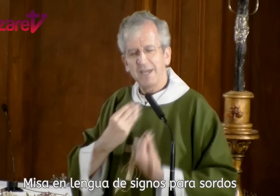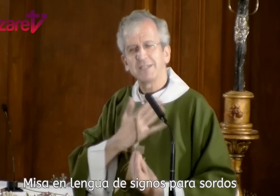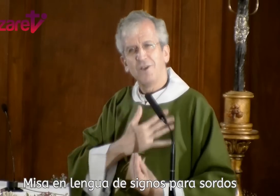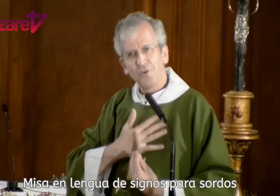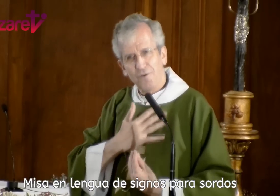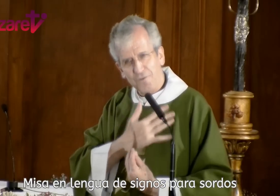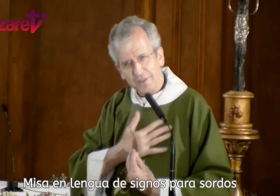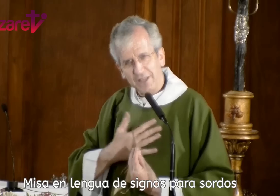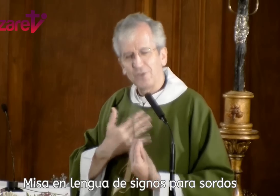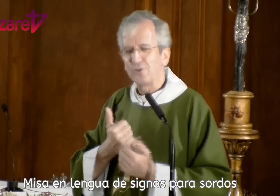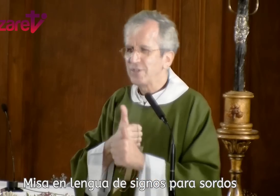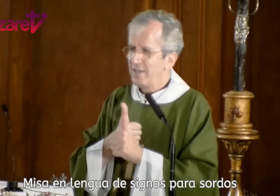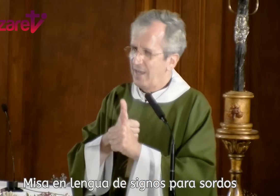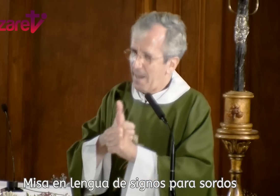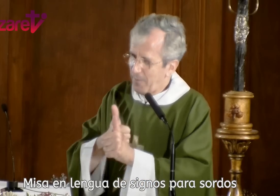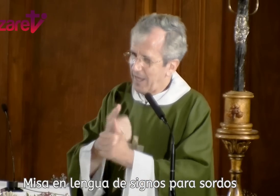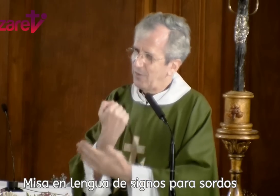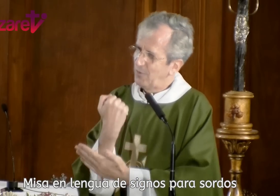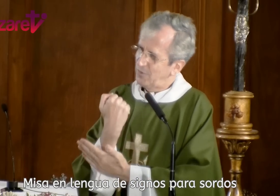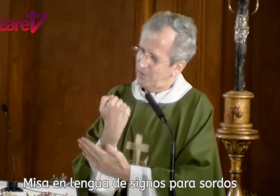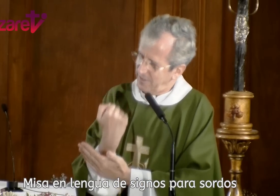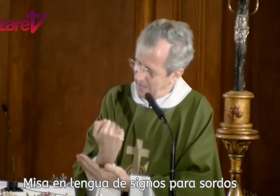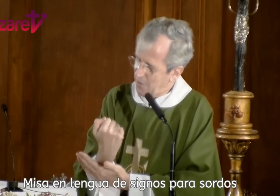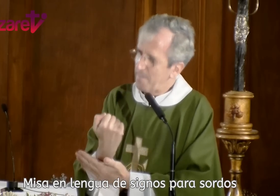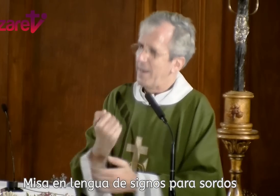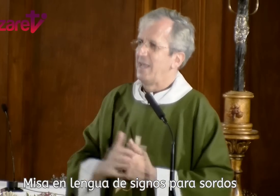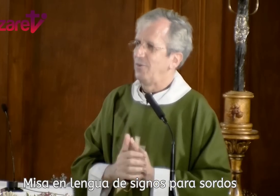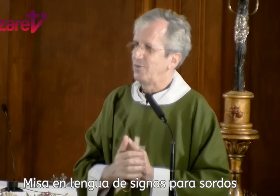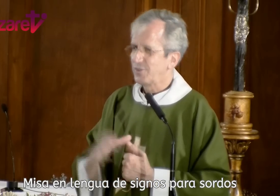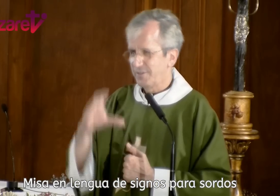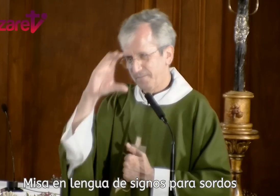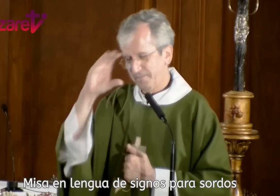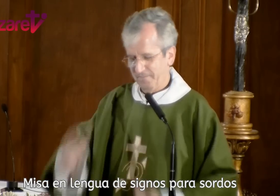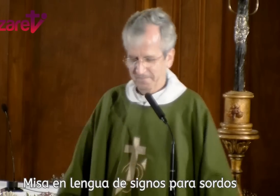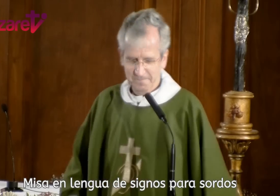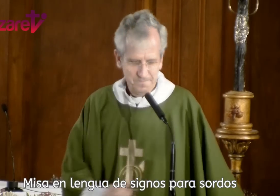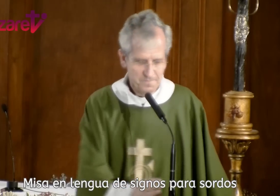vidas, confortándonos, apoyándonos, acompañándonos.